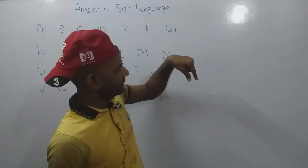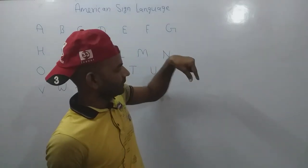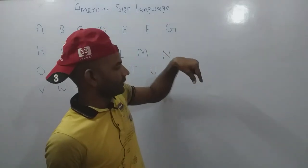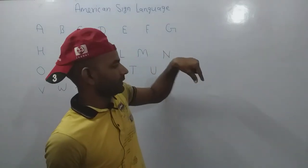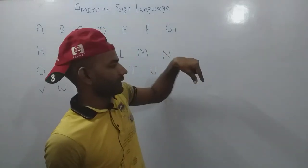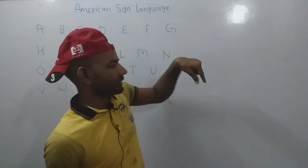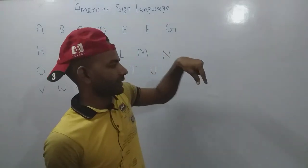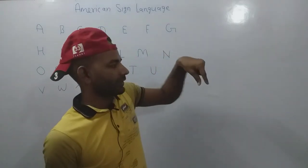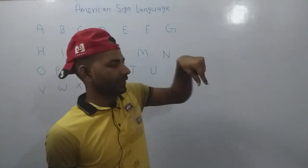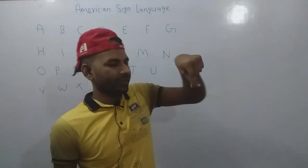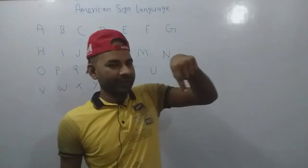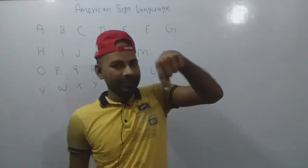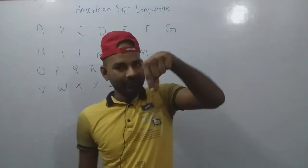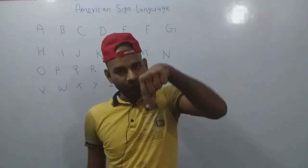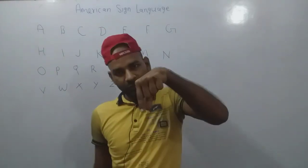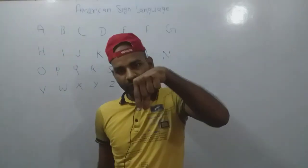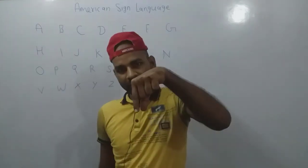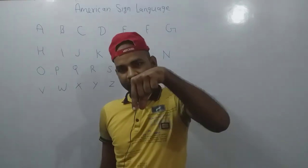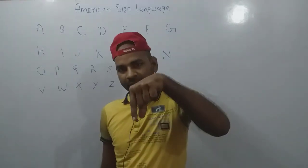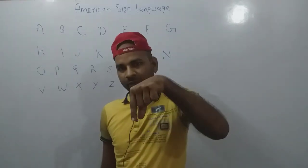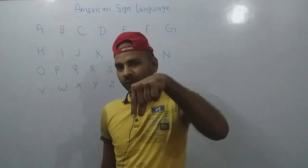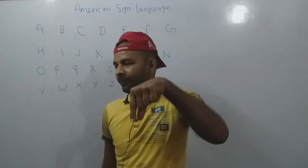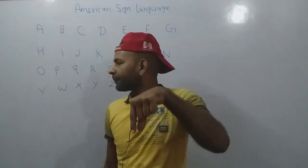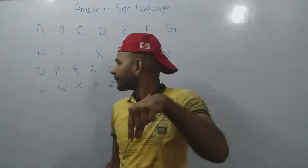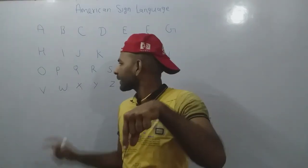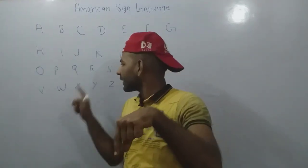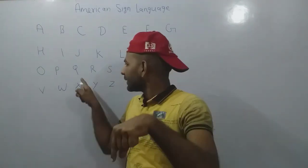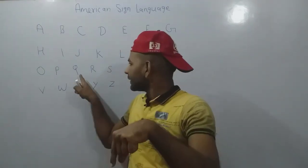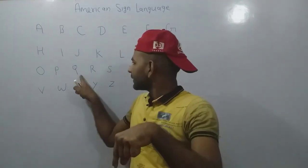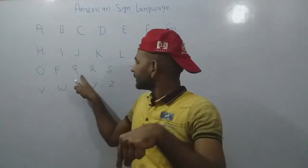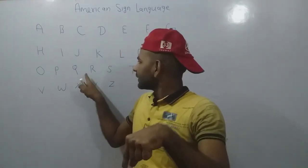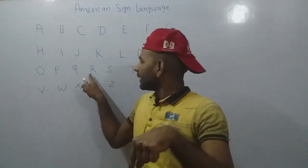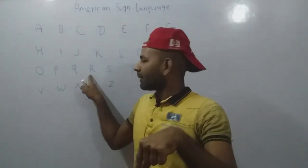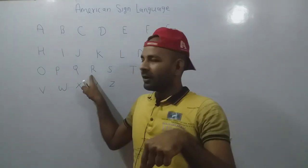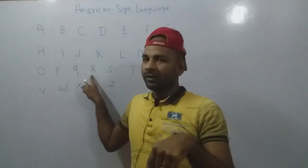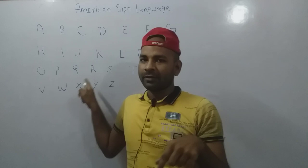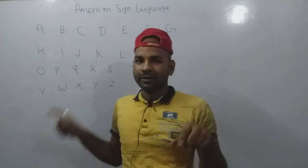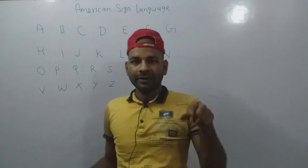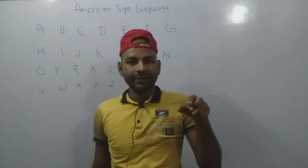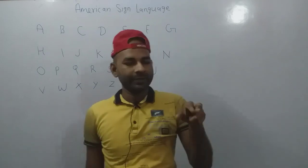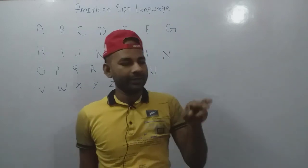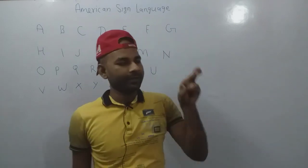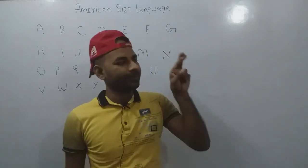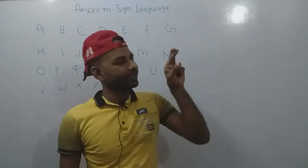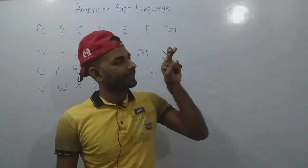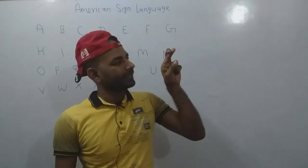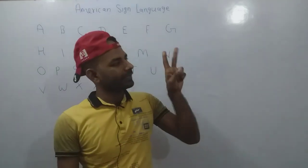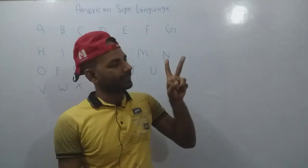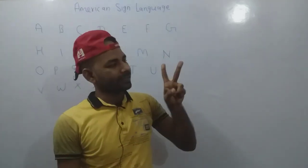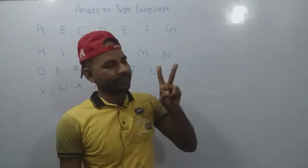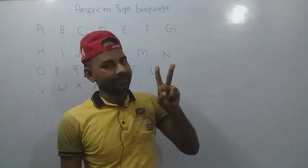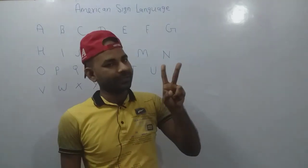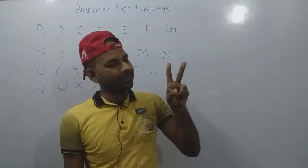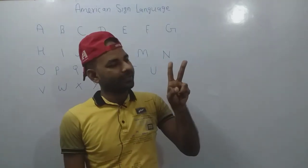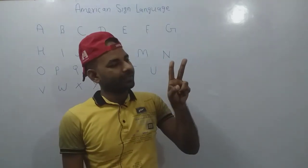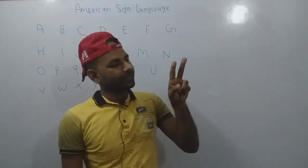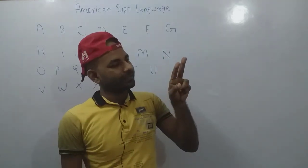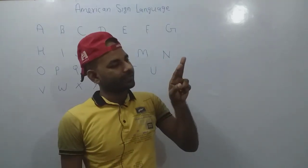इस तरह से, तो ये हो गया Q। अब R। आर बनाने के लिए ऐसे देखिए, इस तरह